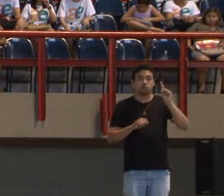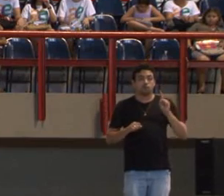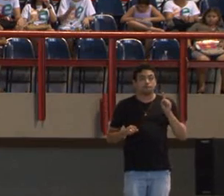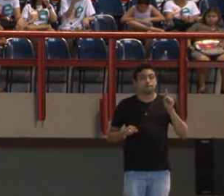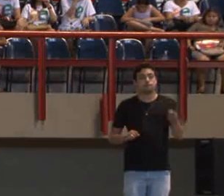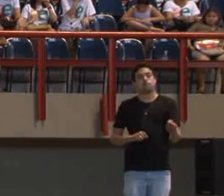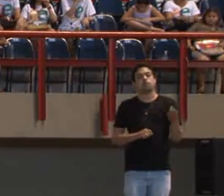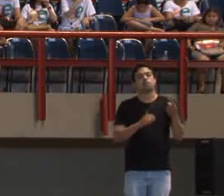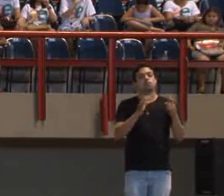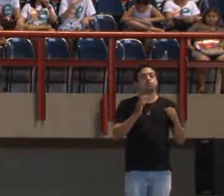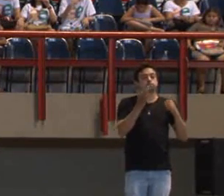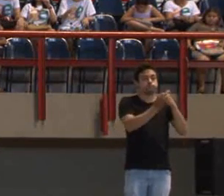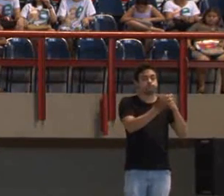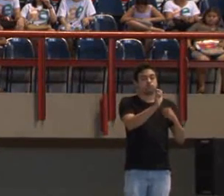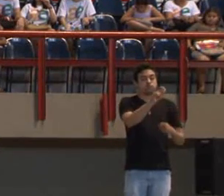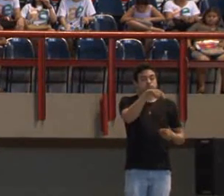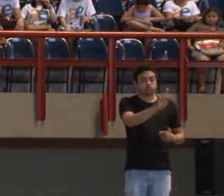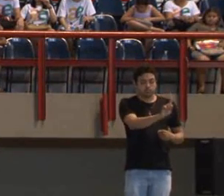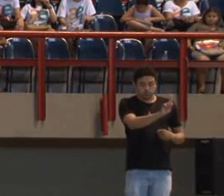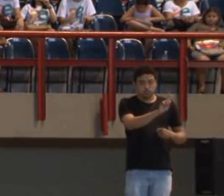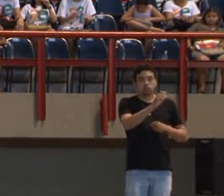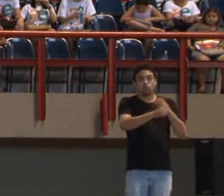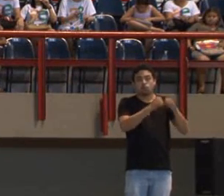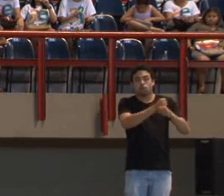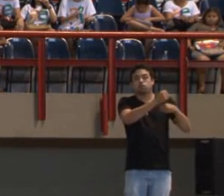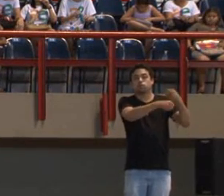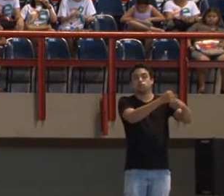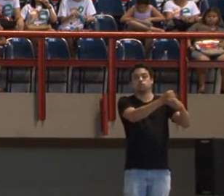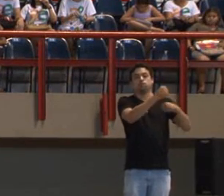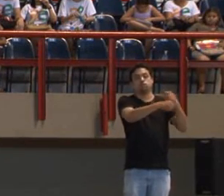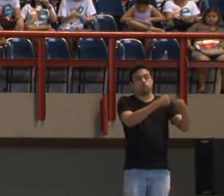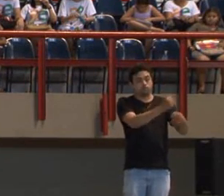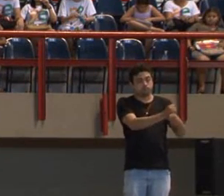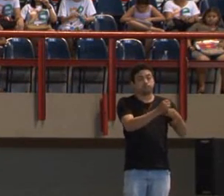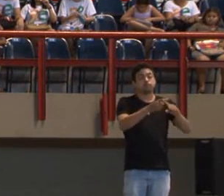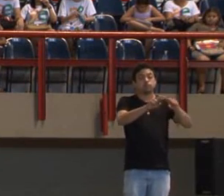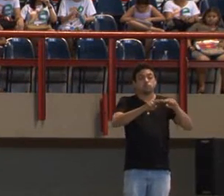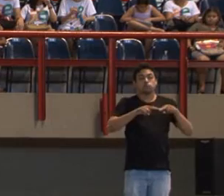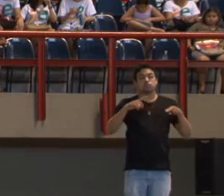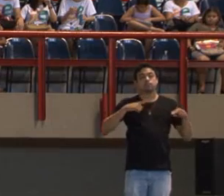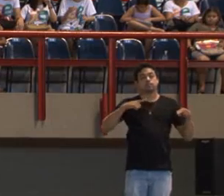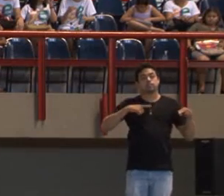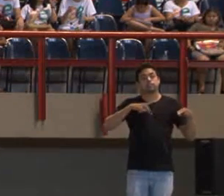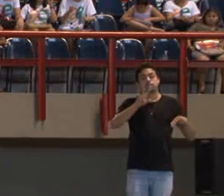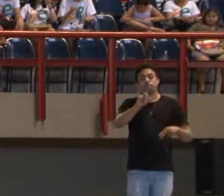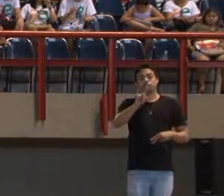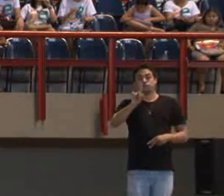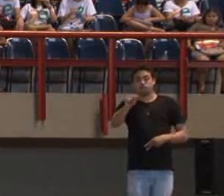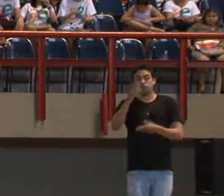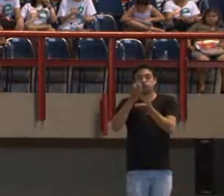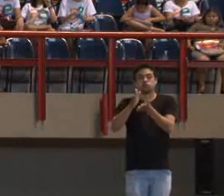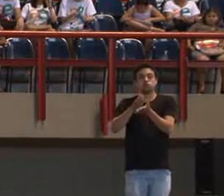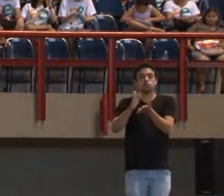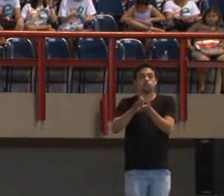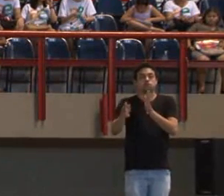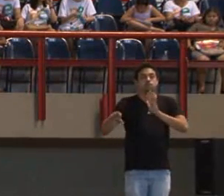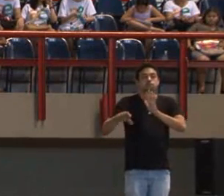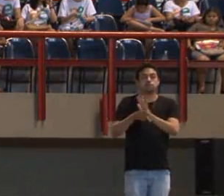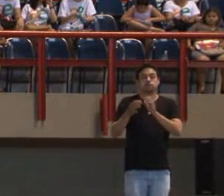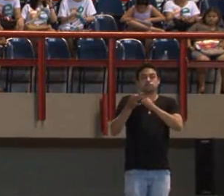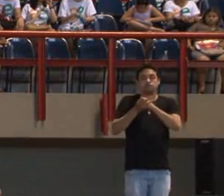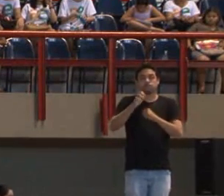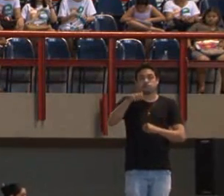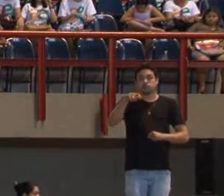mil engenheiros por ano. O que significa dizer que está sobrando vagas para